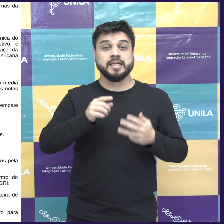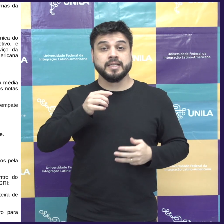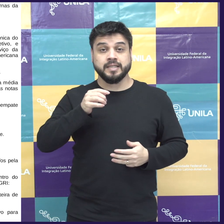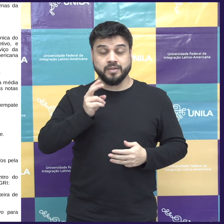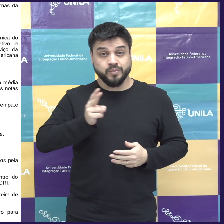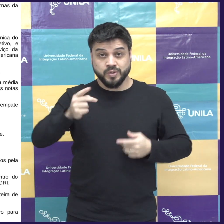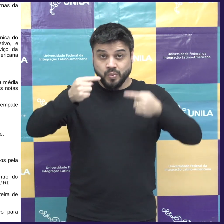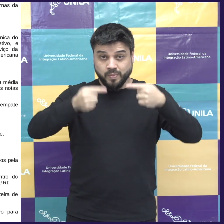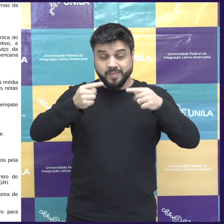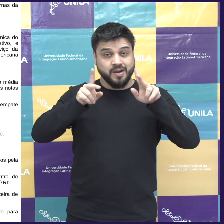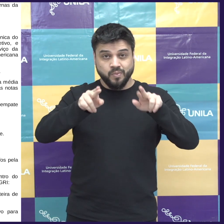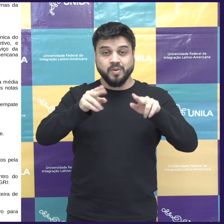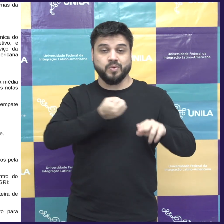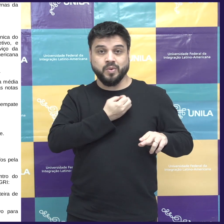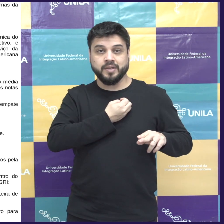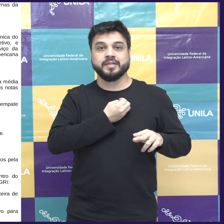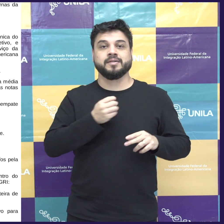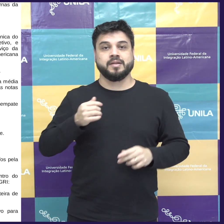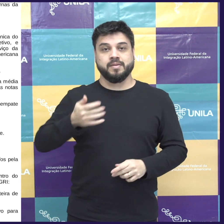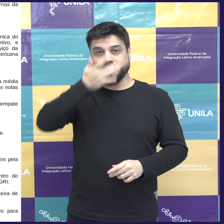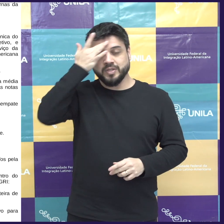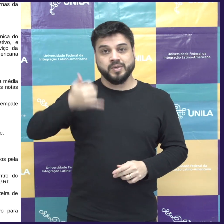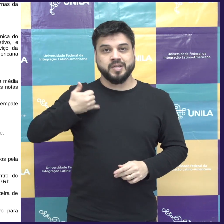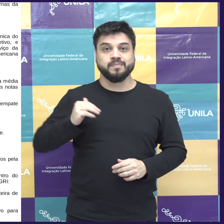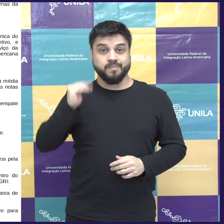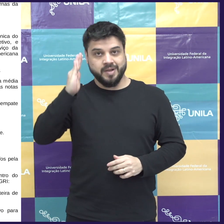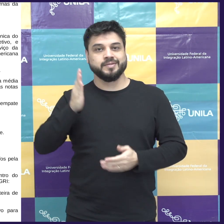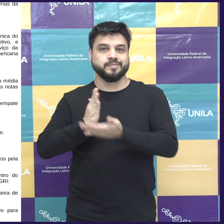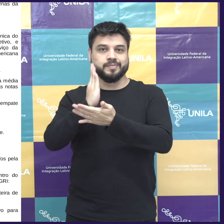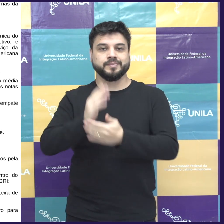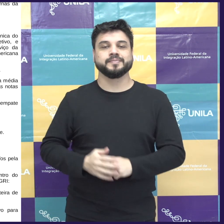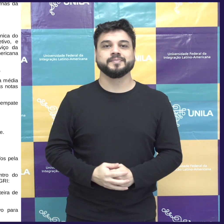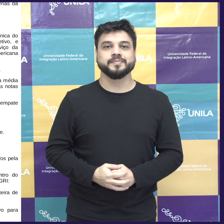classificado ao candidato de maior idade.